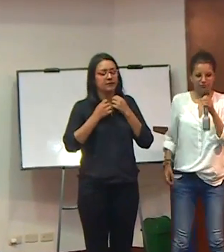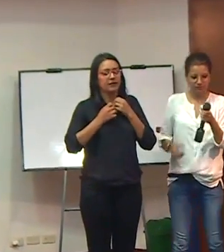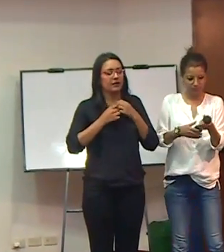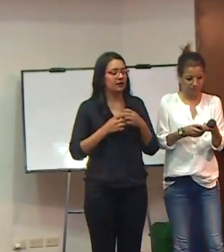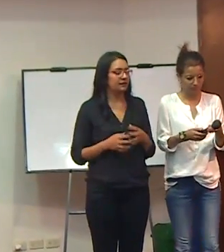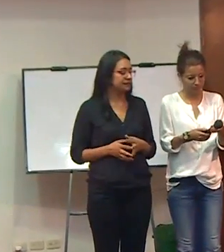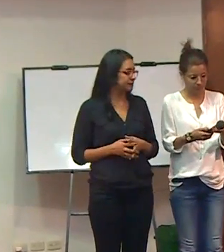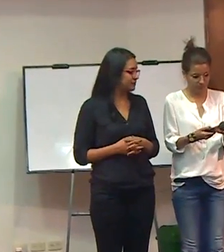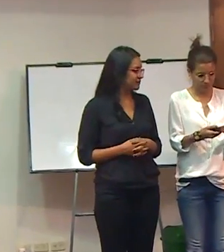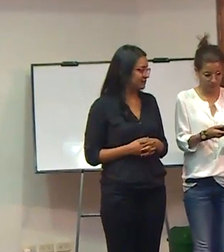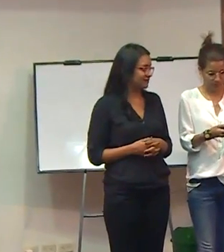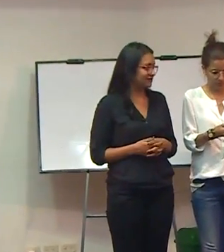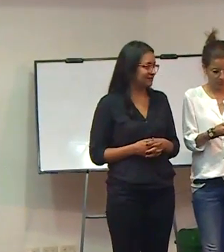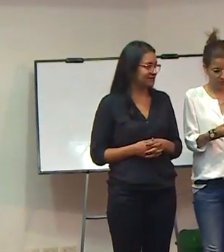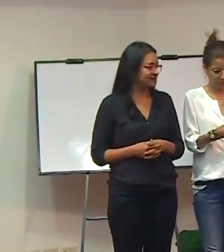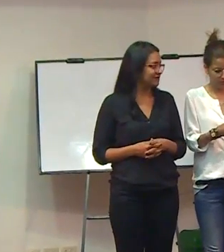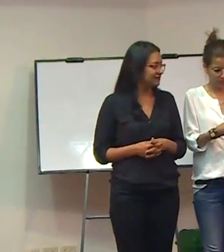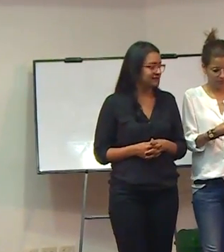Buenas.